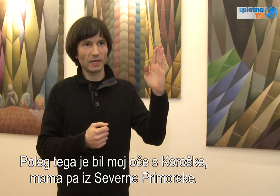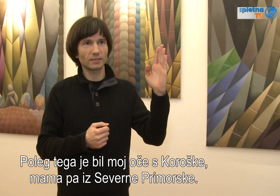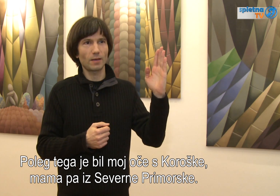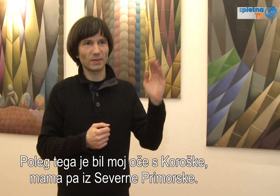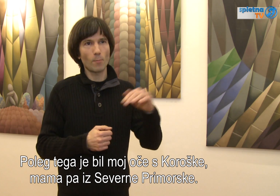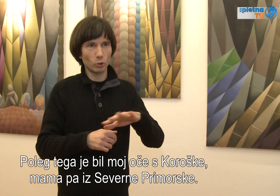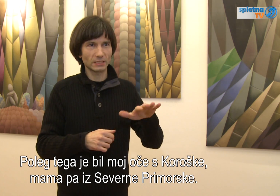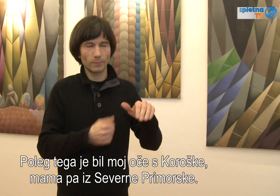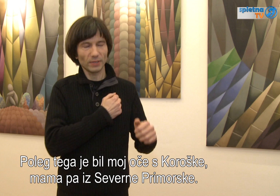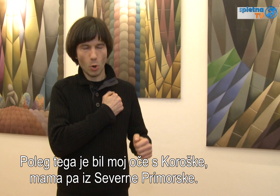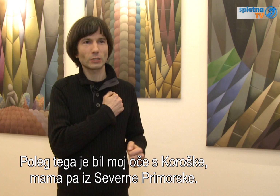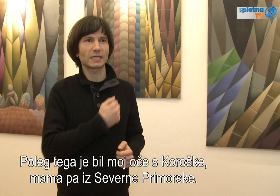severne Primorske.